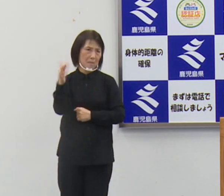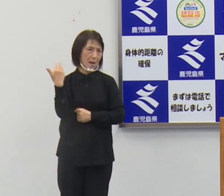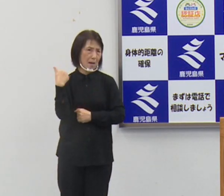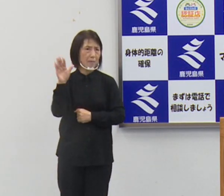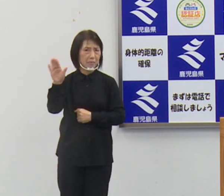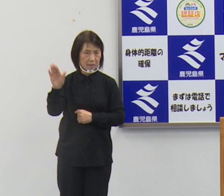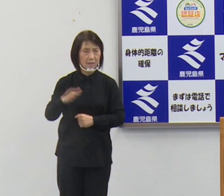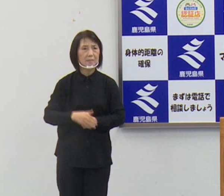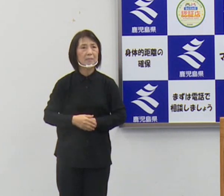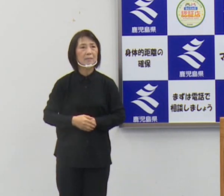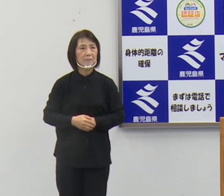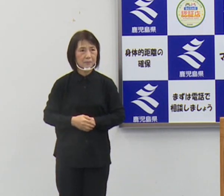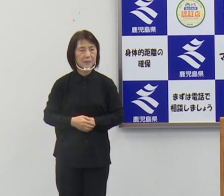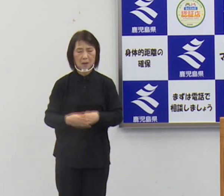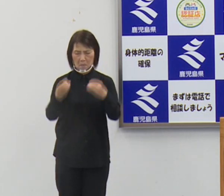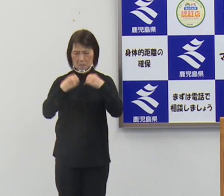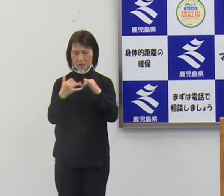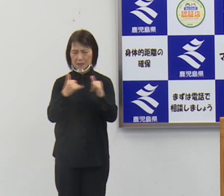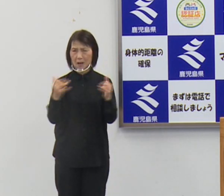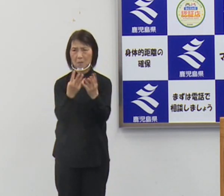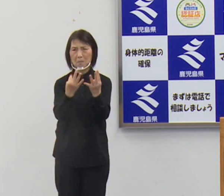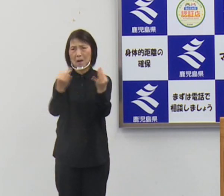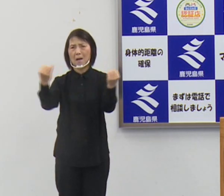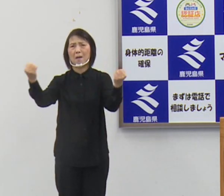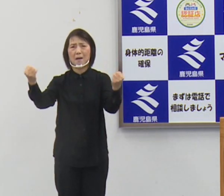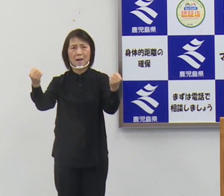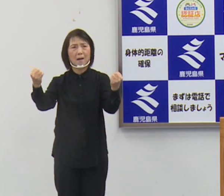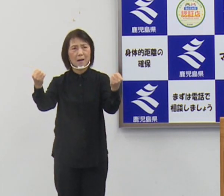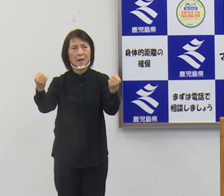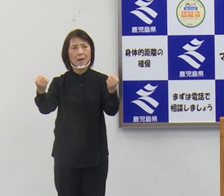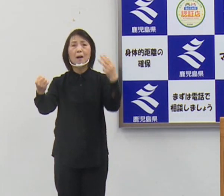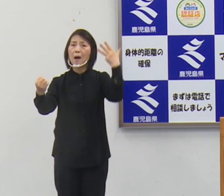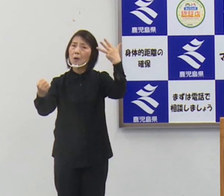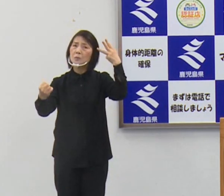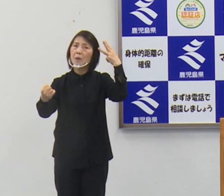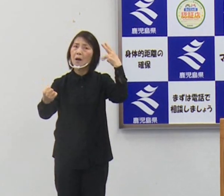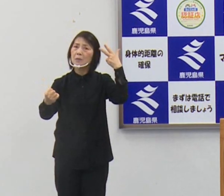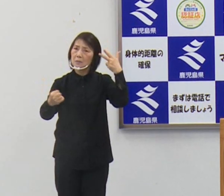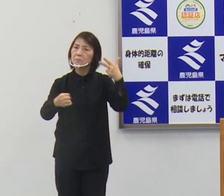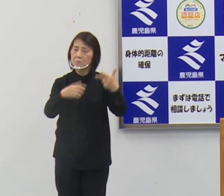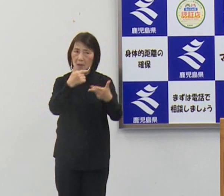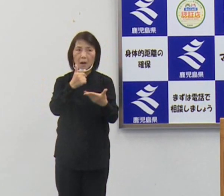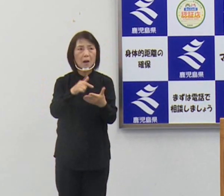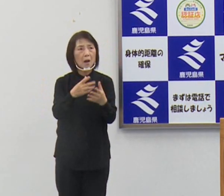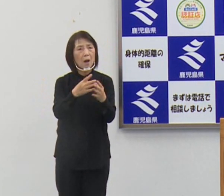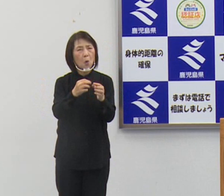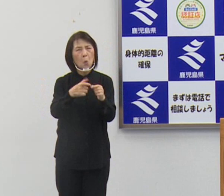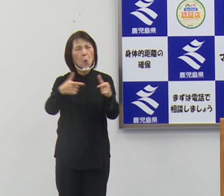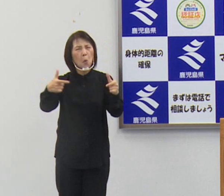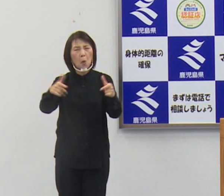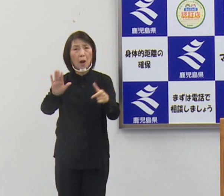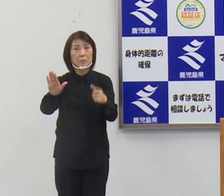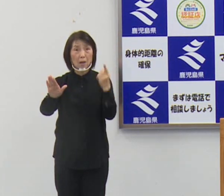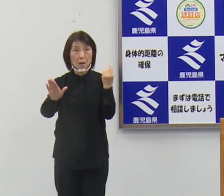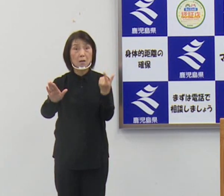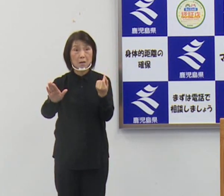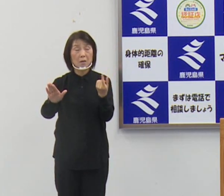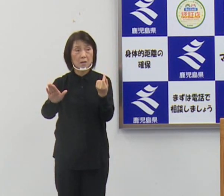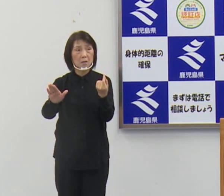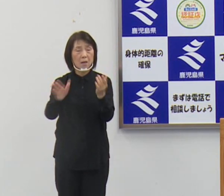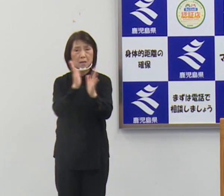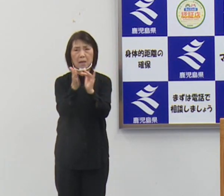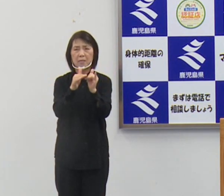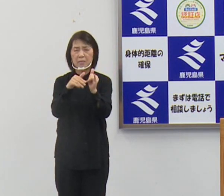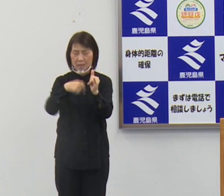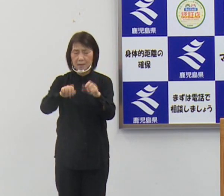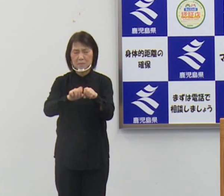規模で、感染者が多く、まあ、鹿児島と、まあ、ここの地域というものを一体的に抑えるということが、県内全域